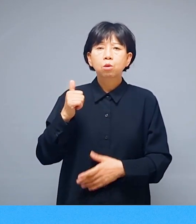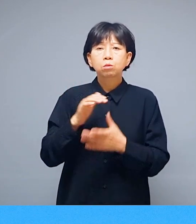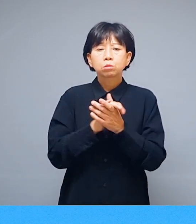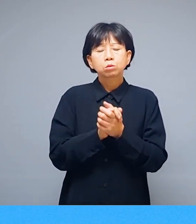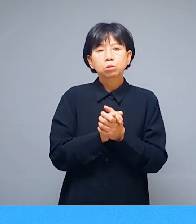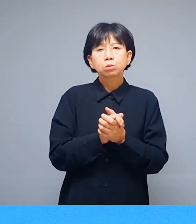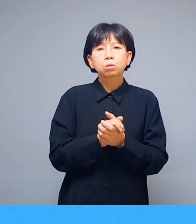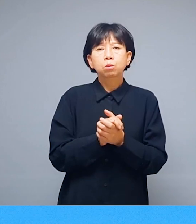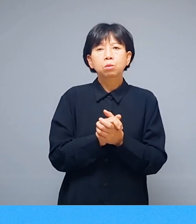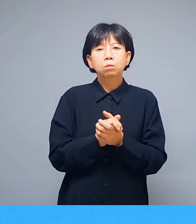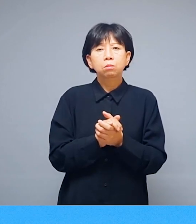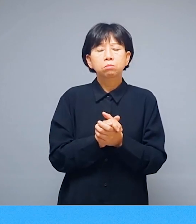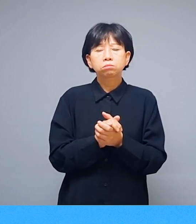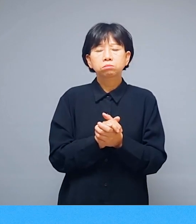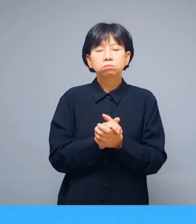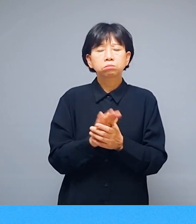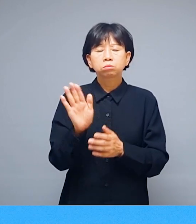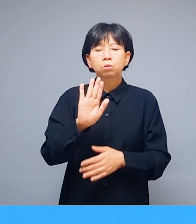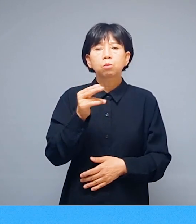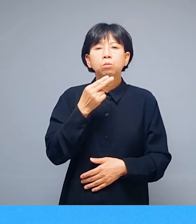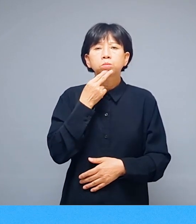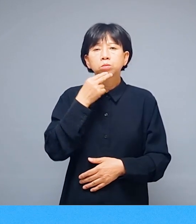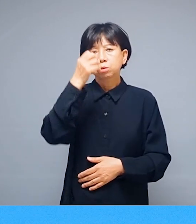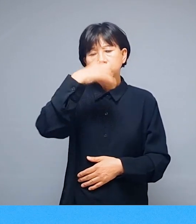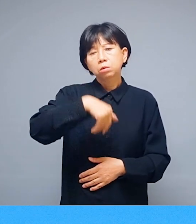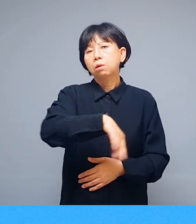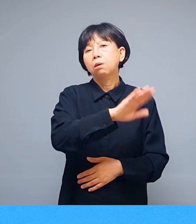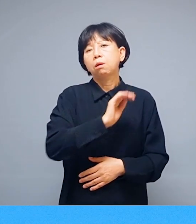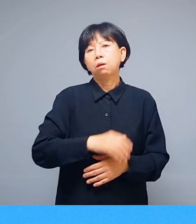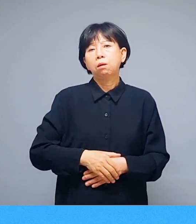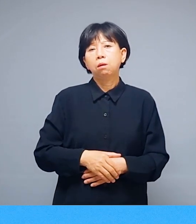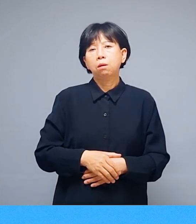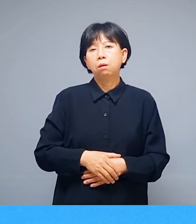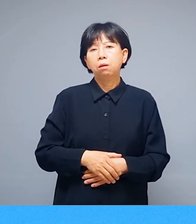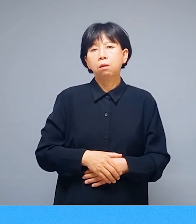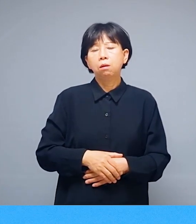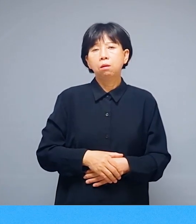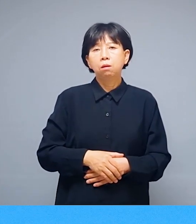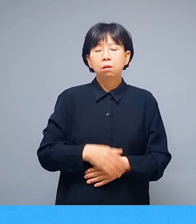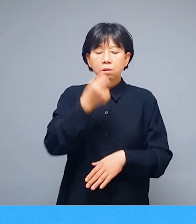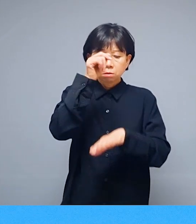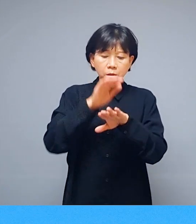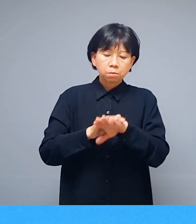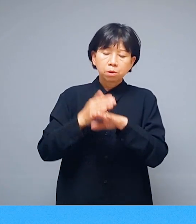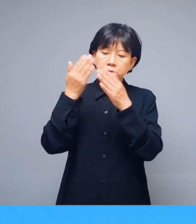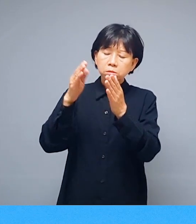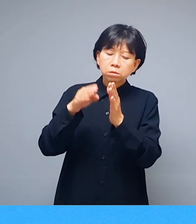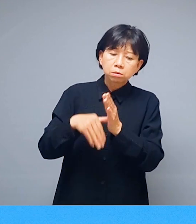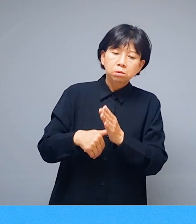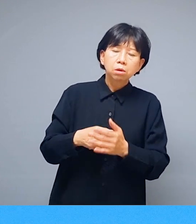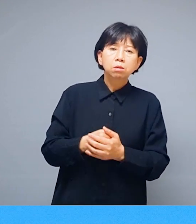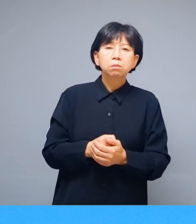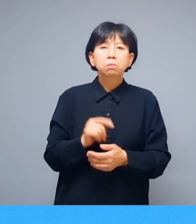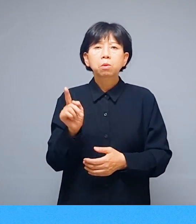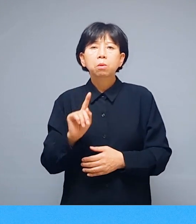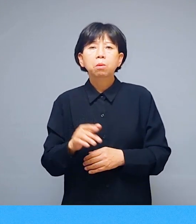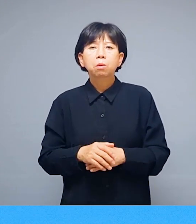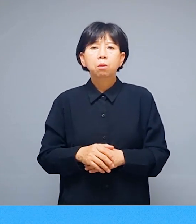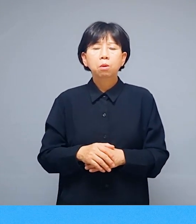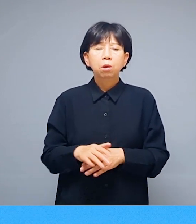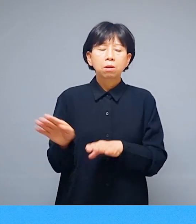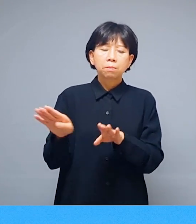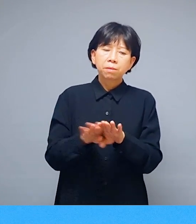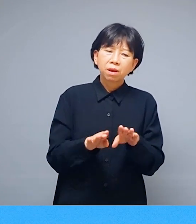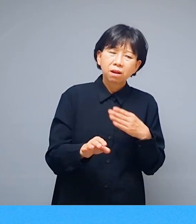그냥 일어나서 가버리는 거죠. 예배는 또 어떨까요? 예배는요, 안 드리면 왠지 뭔가